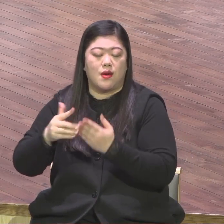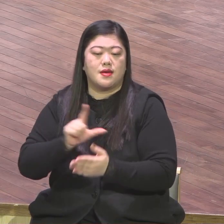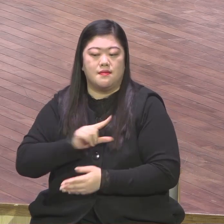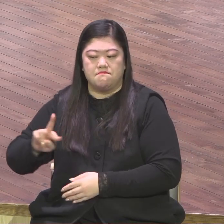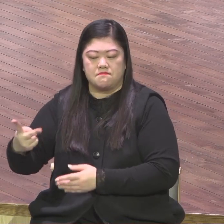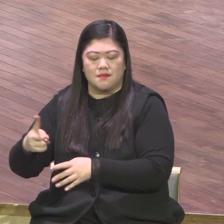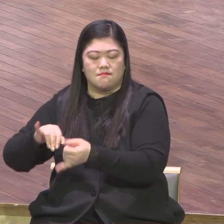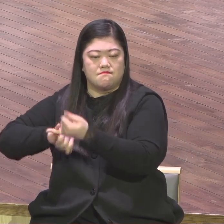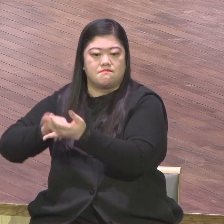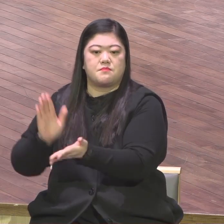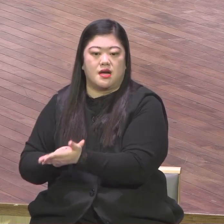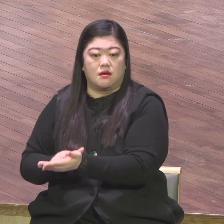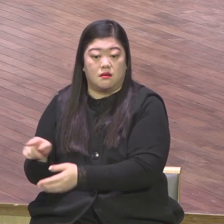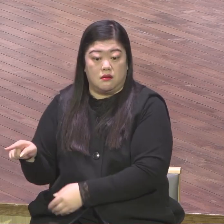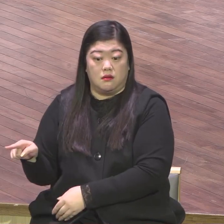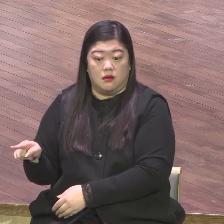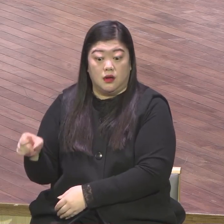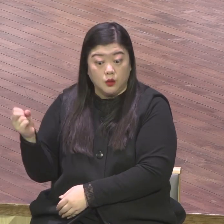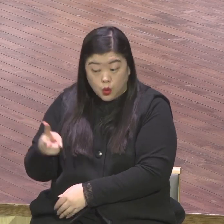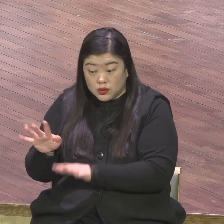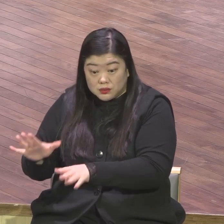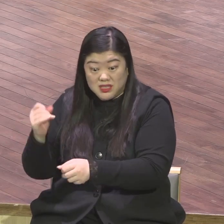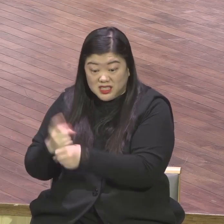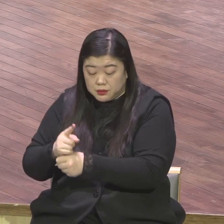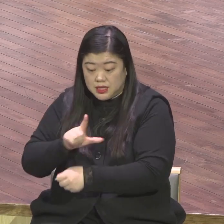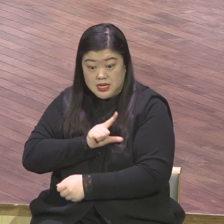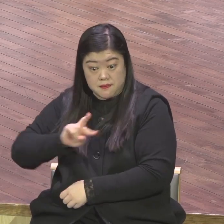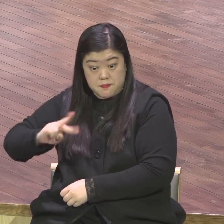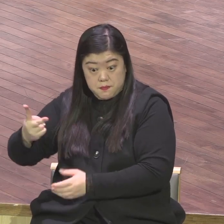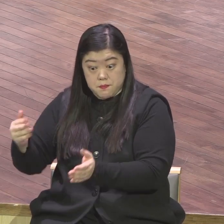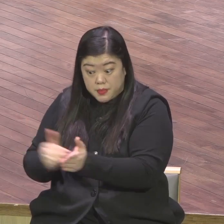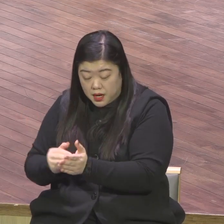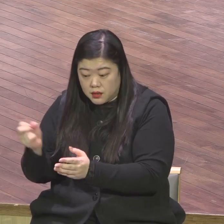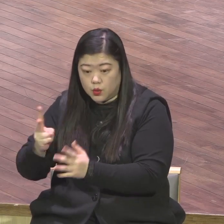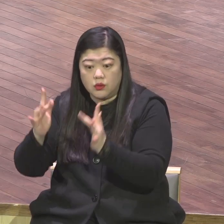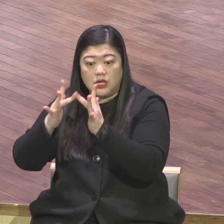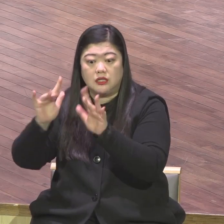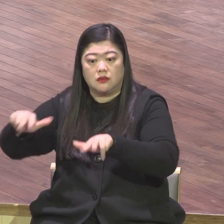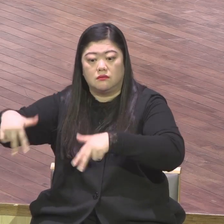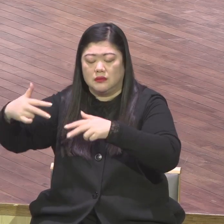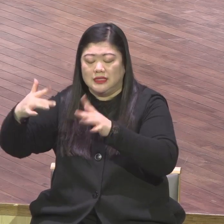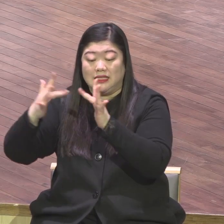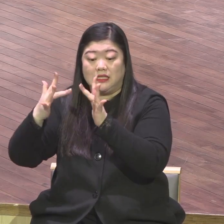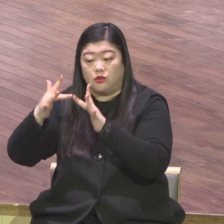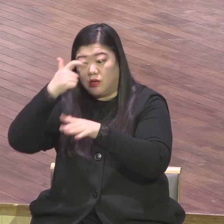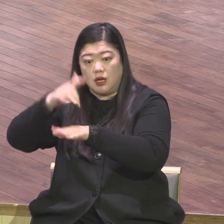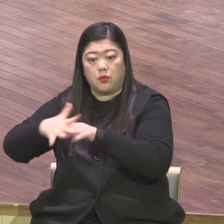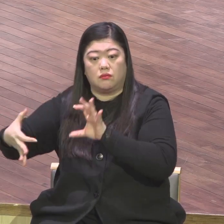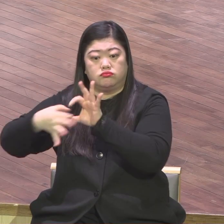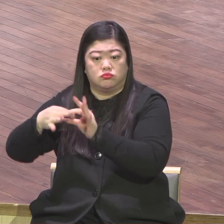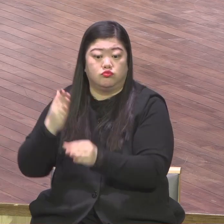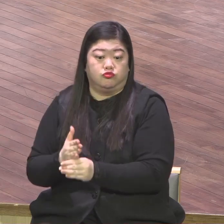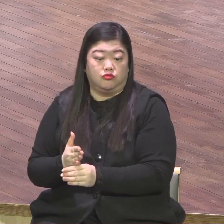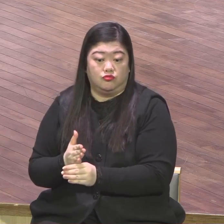같이 같이 예배드리고 있어요 흐름을 같이 타고 있는데 예원교회가 그렇게 이제 지교를